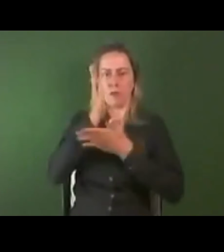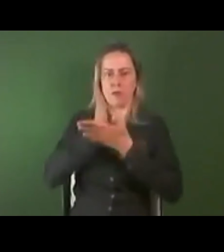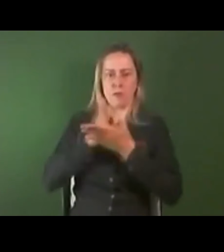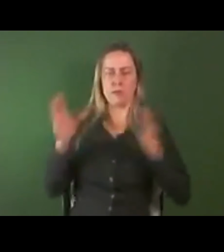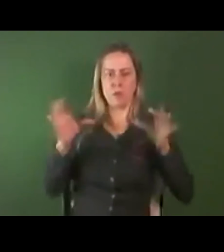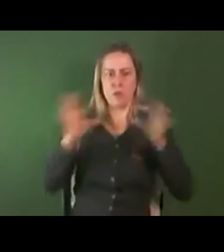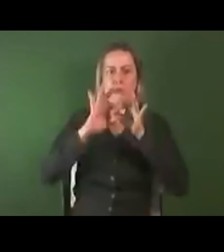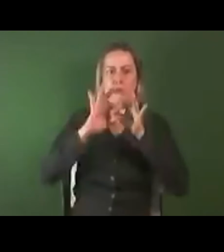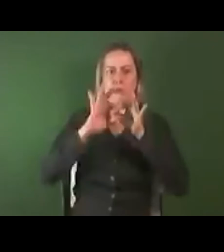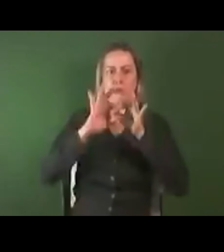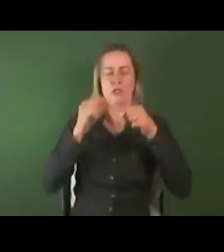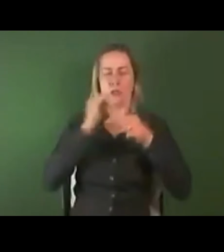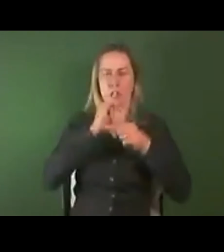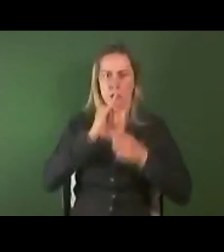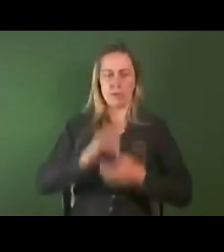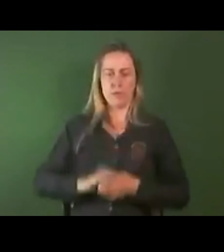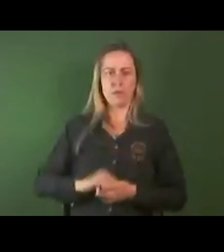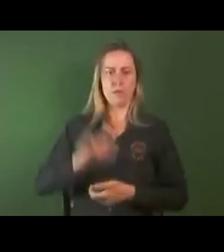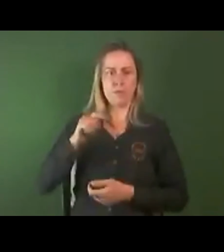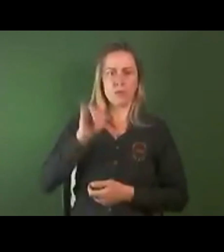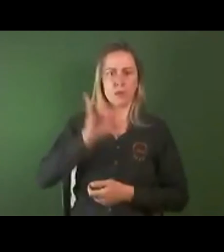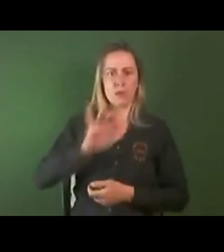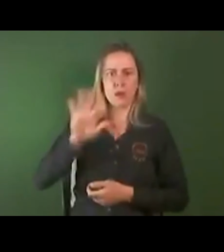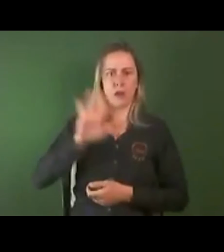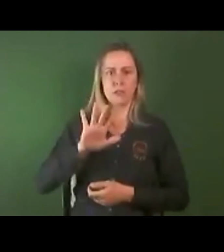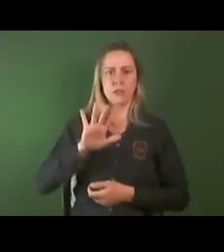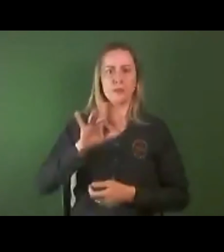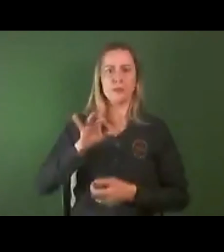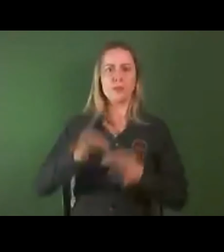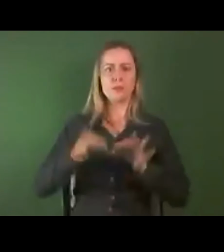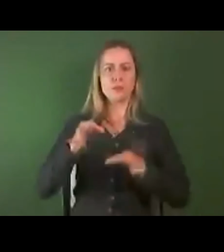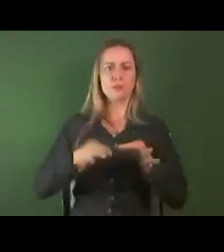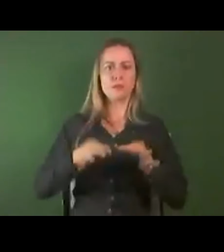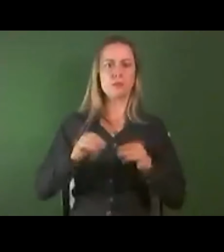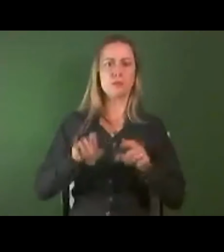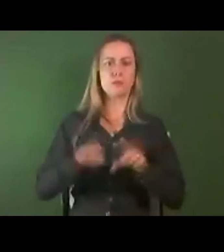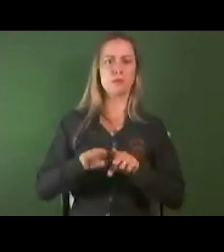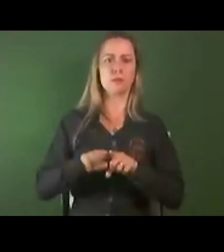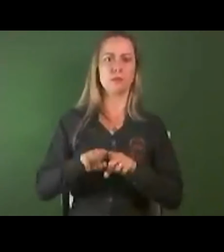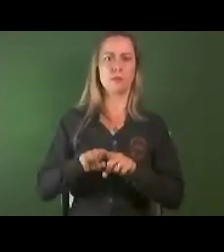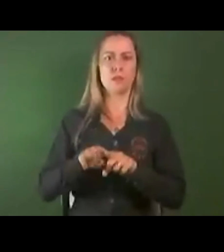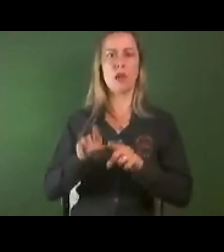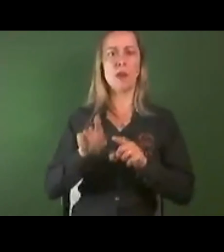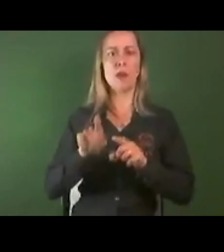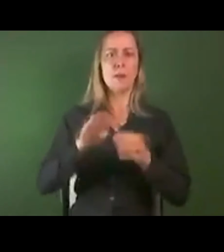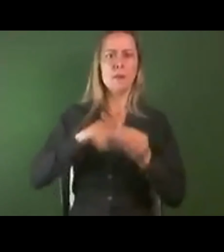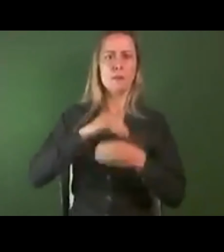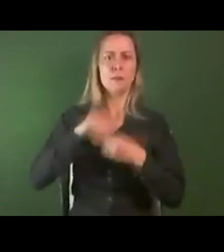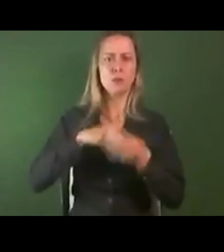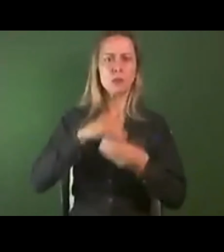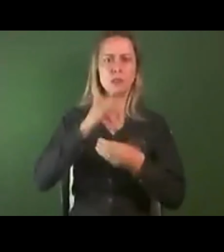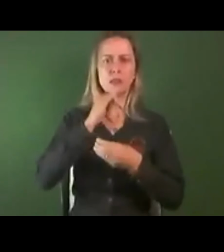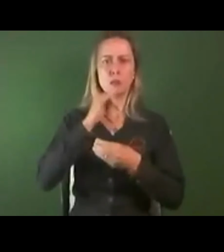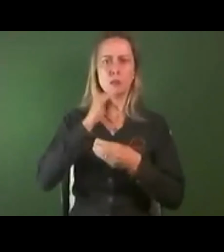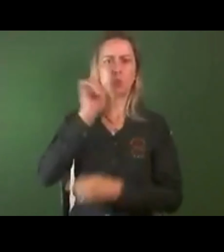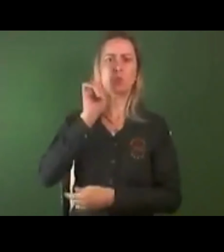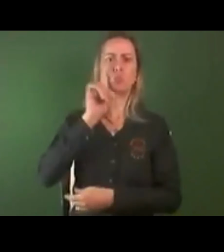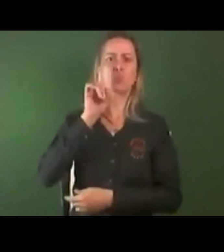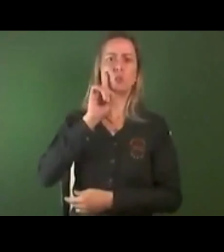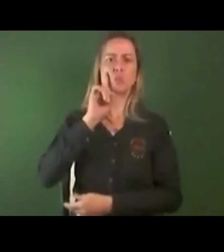também vai fotografar muito algumas trupes de teatro, como essa aqui. E ele mistura, então, as cenas de um cotidiano que ele fotografa